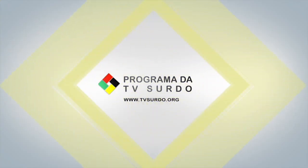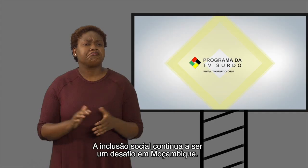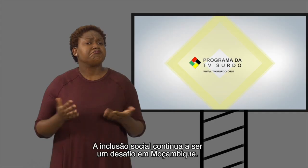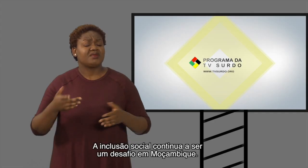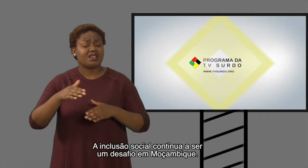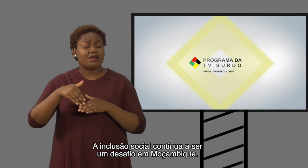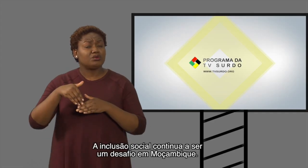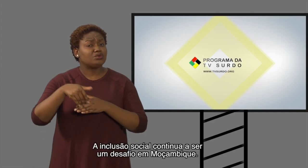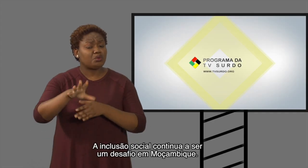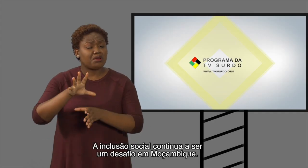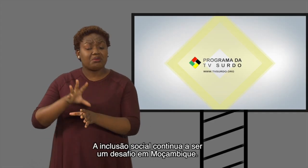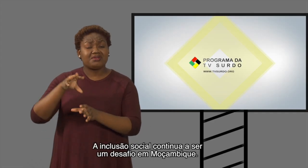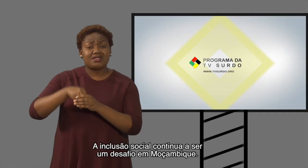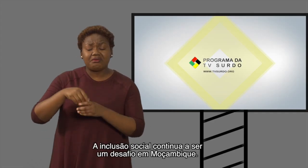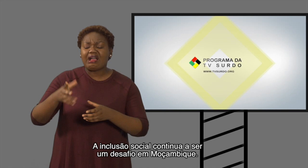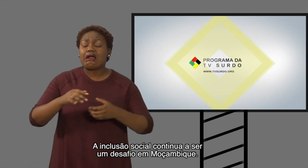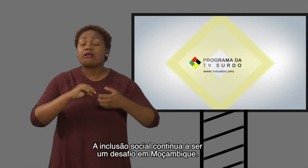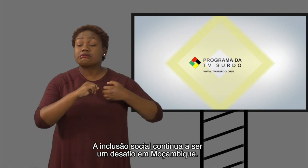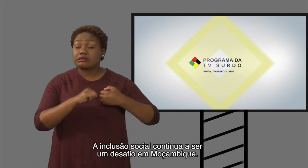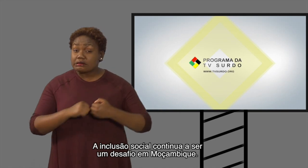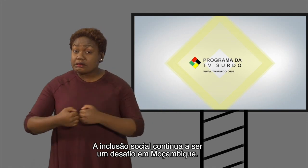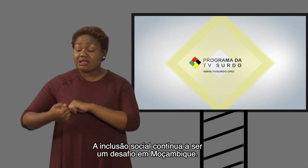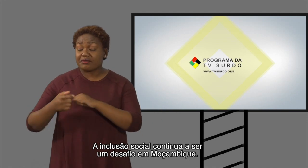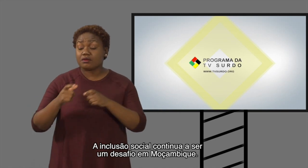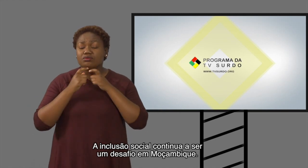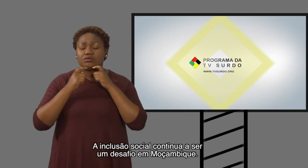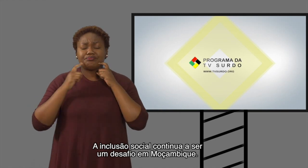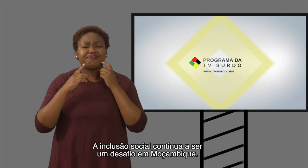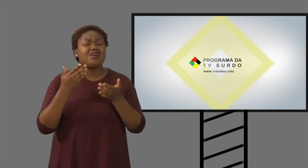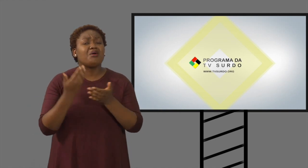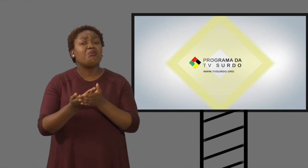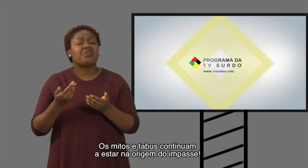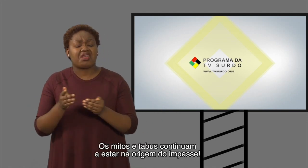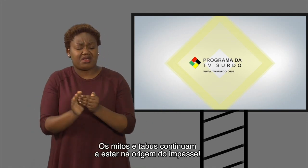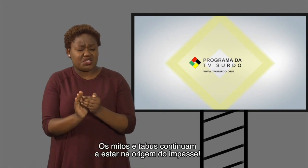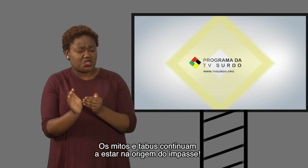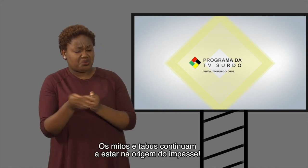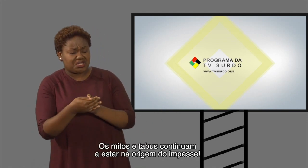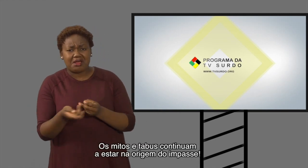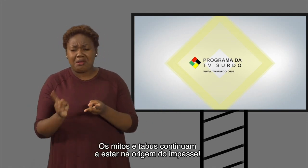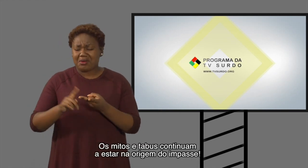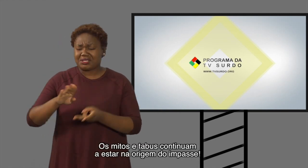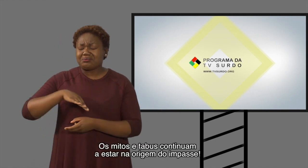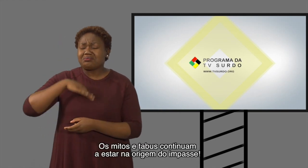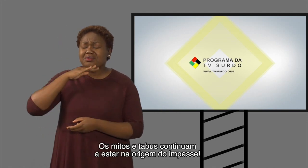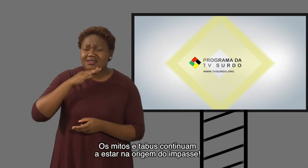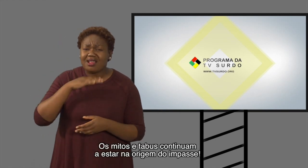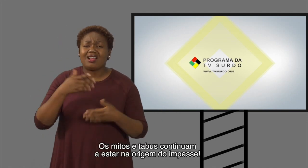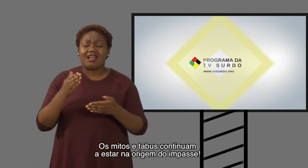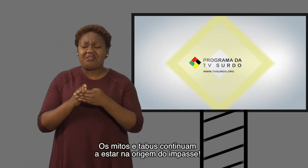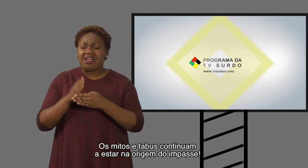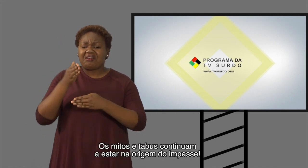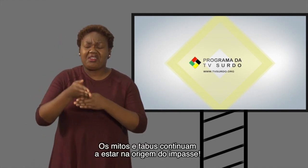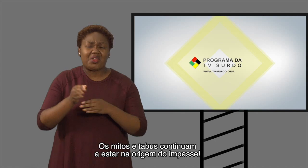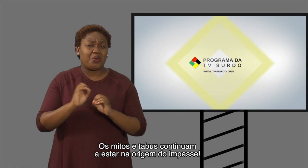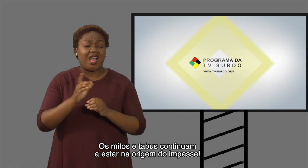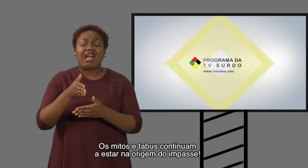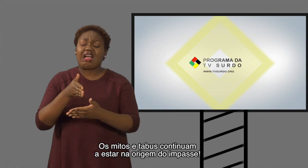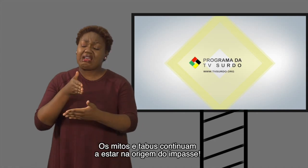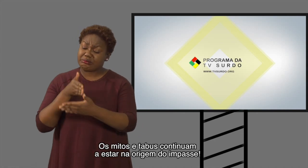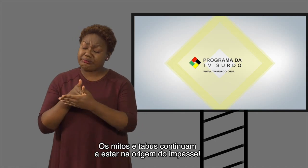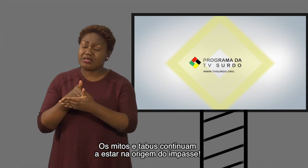A inclusão social continua a ser um desafio em Moçambique. Os mitos e tabus continuam a estar na origem